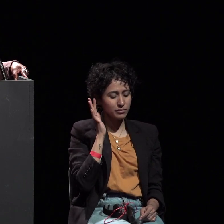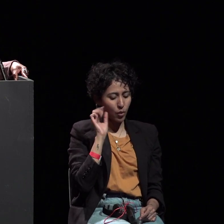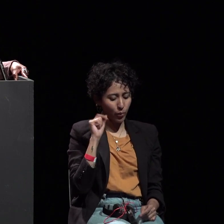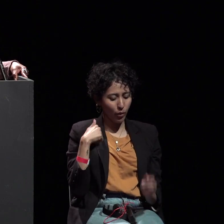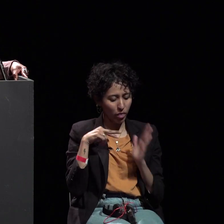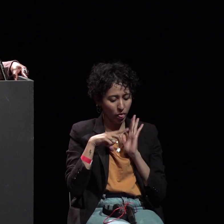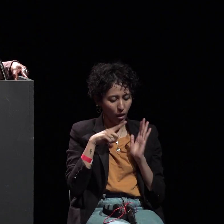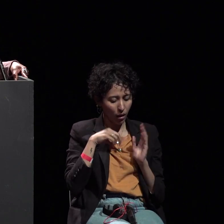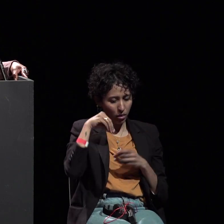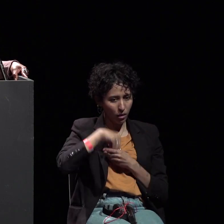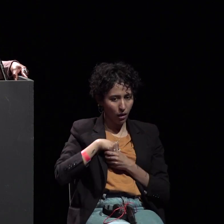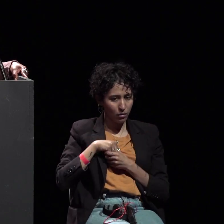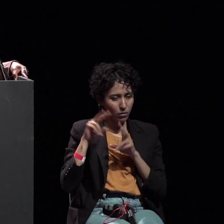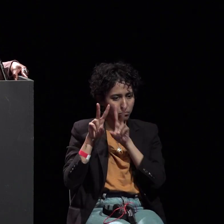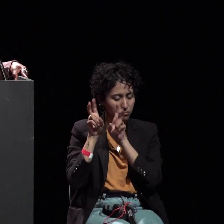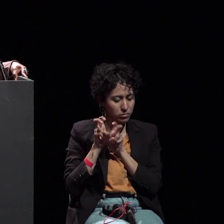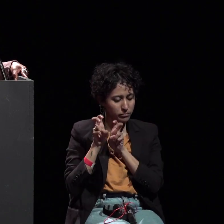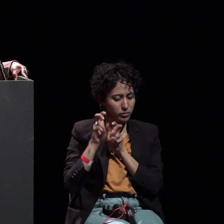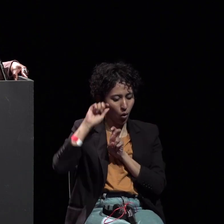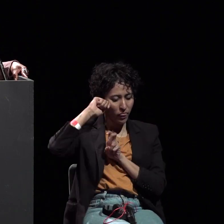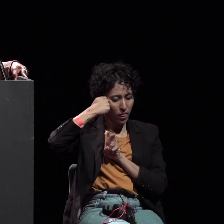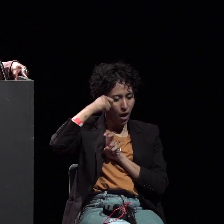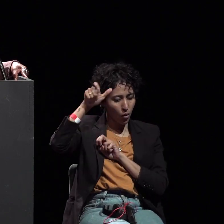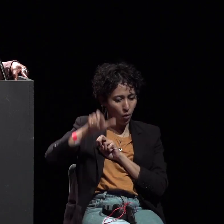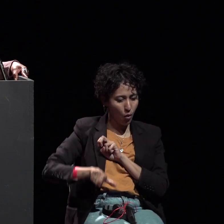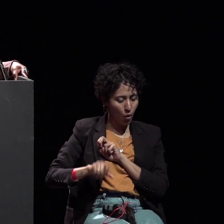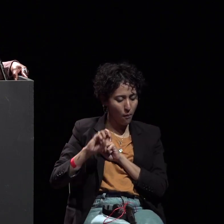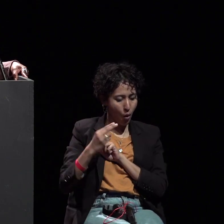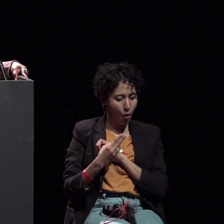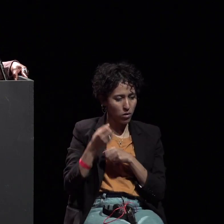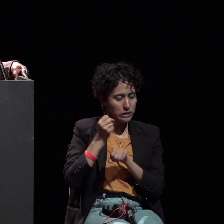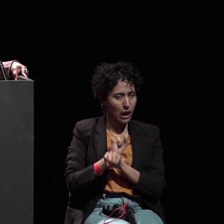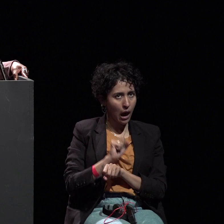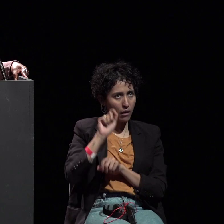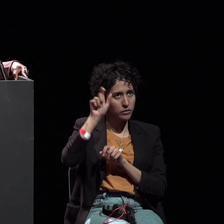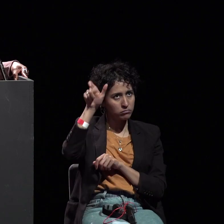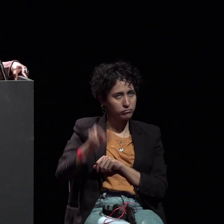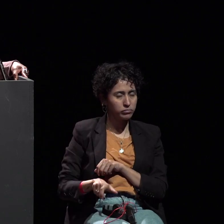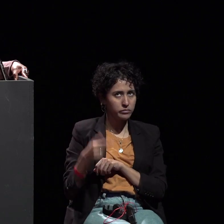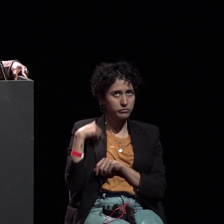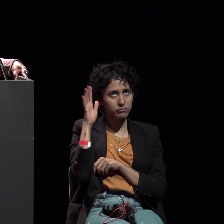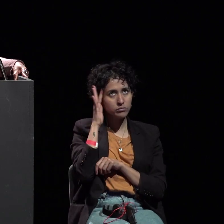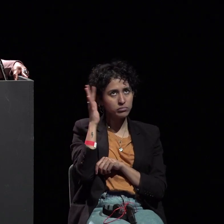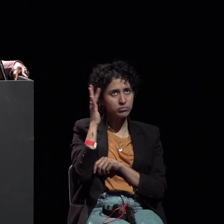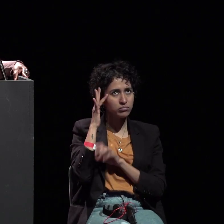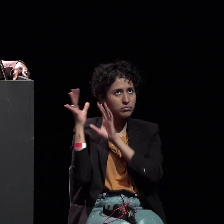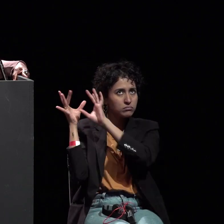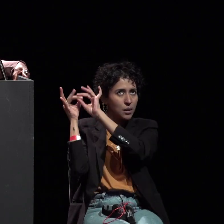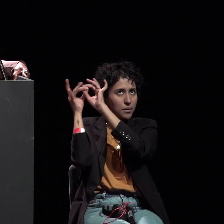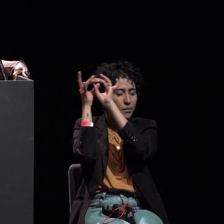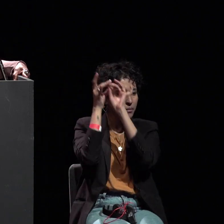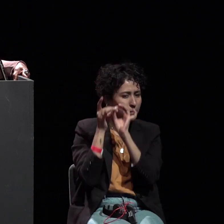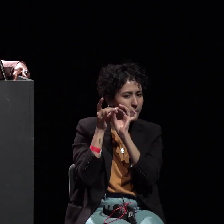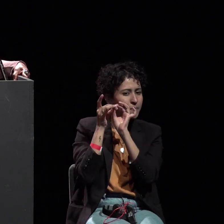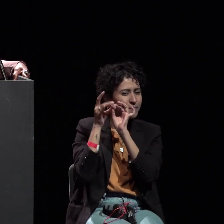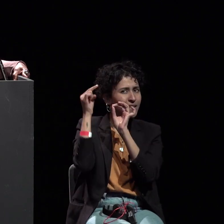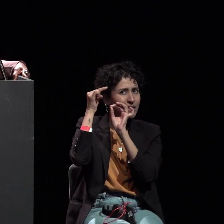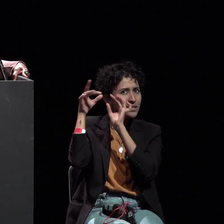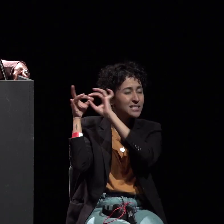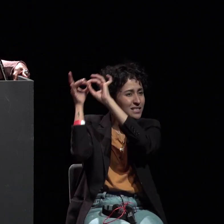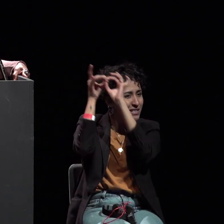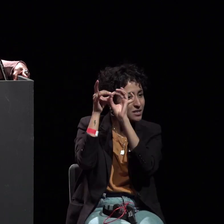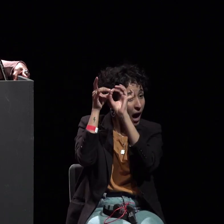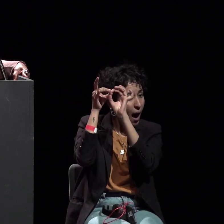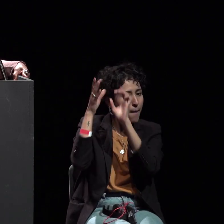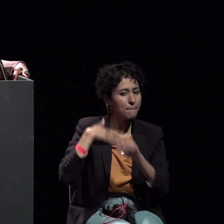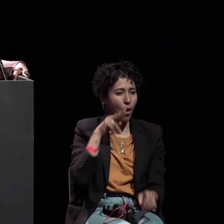negros escravizados e da contemporaneidade. E quando a gente pensa a ascensão desse olhar como um objeto